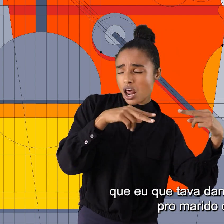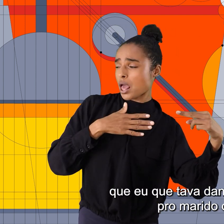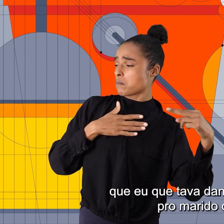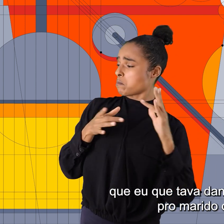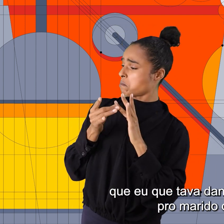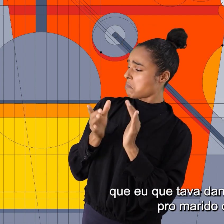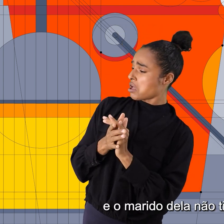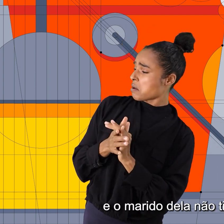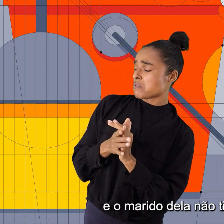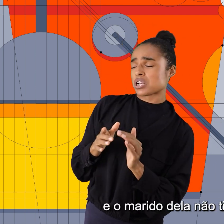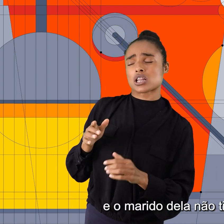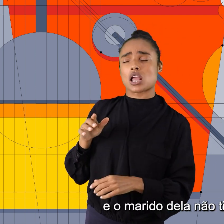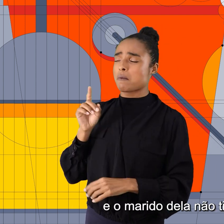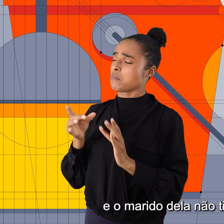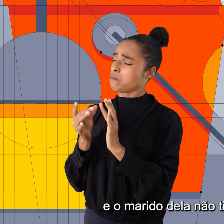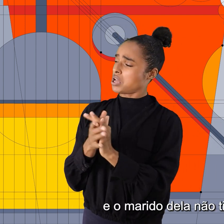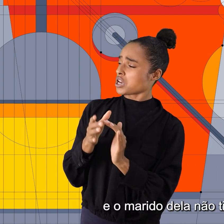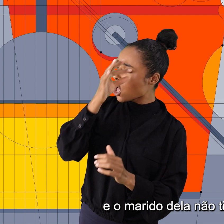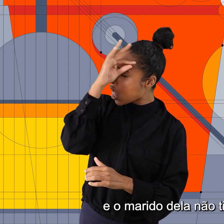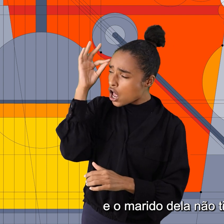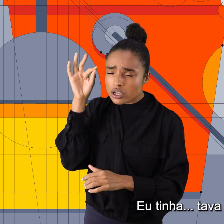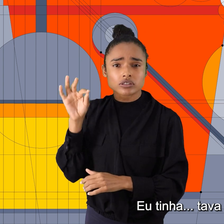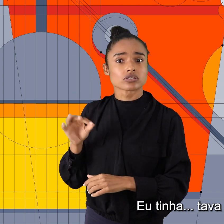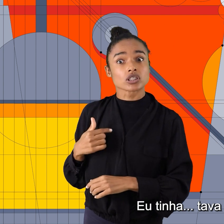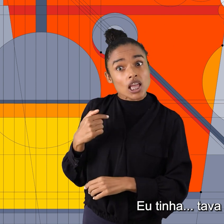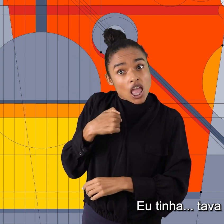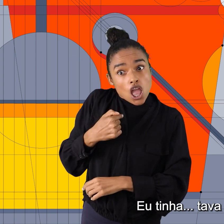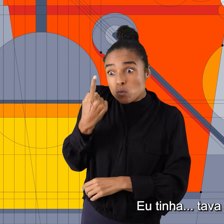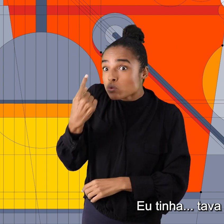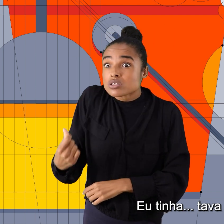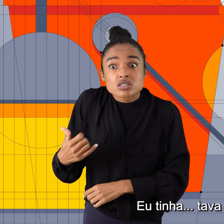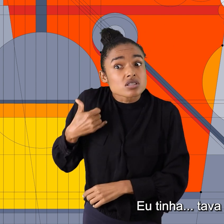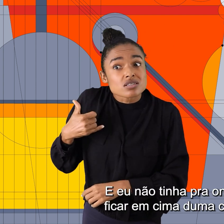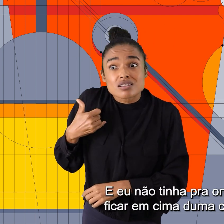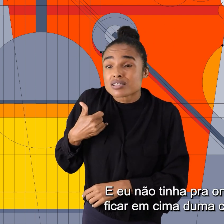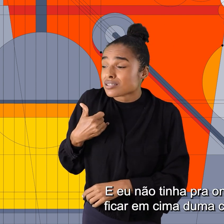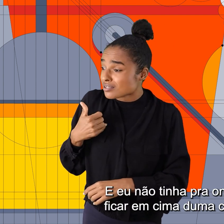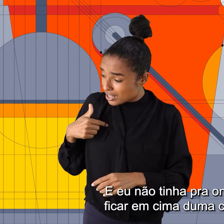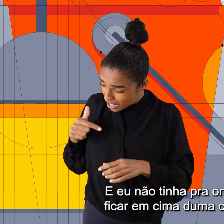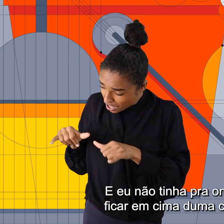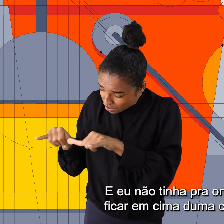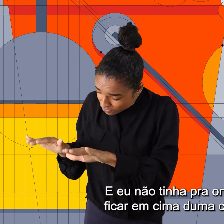para o marido dela, e o marido dela não tinha feito isso. Eu estava com 16 e